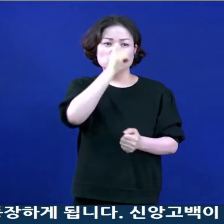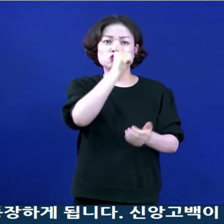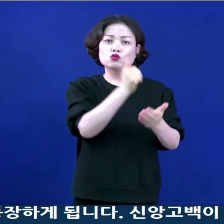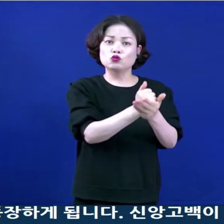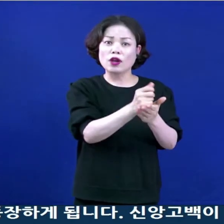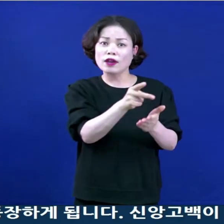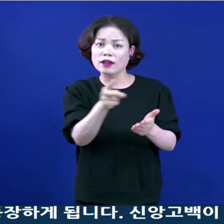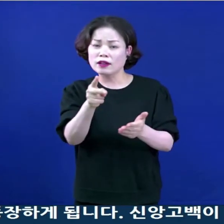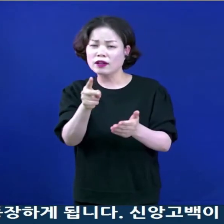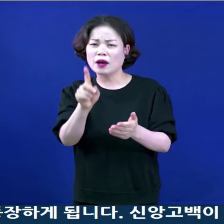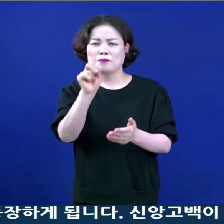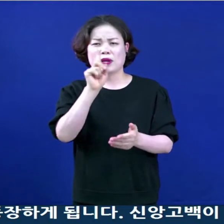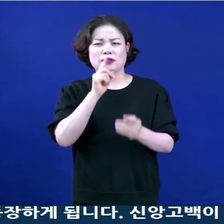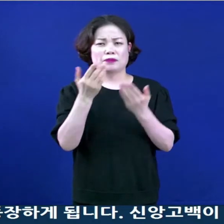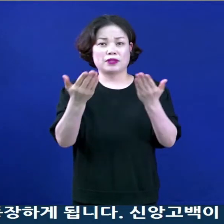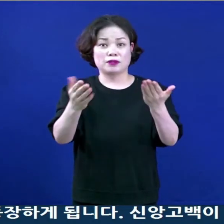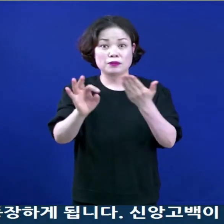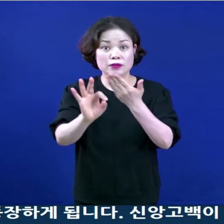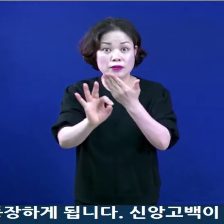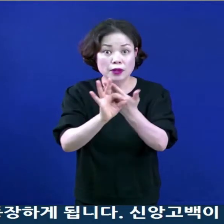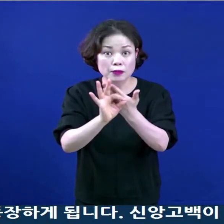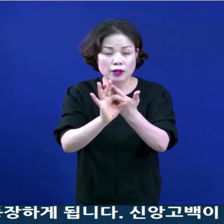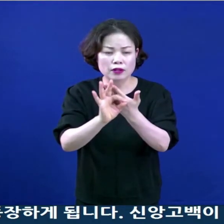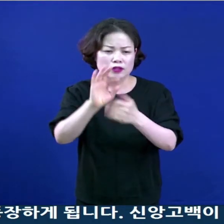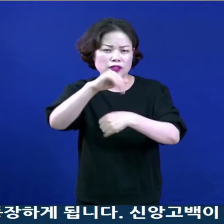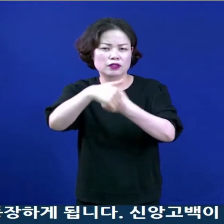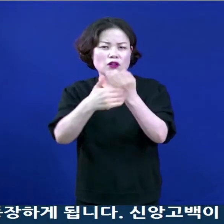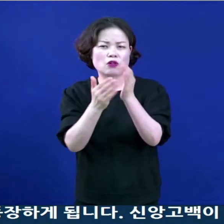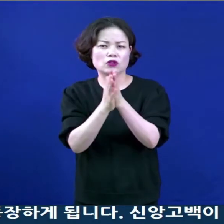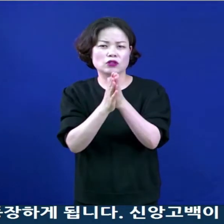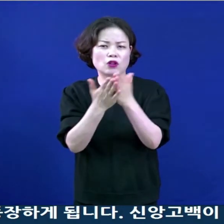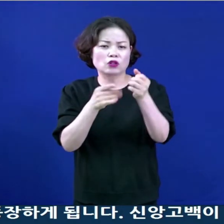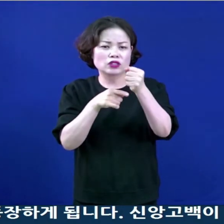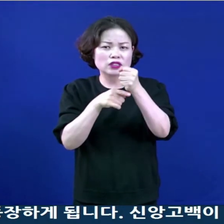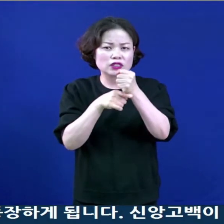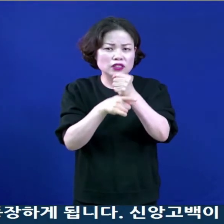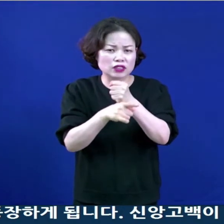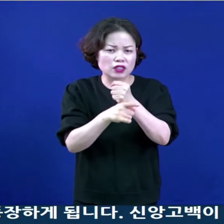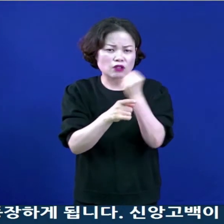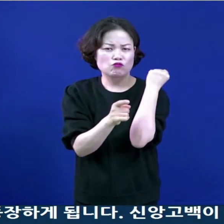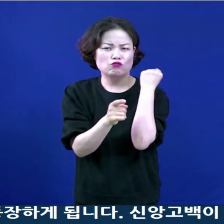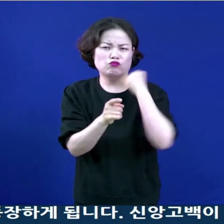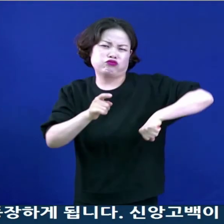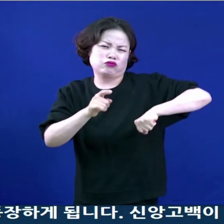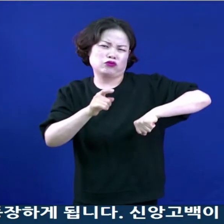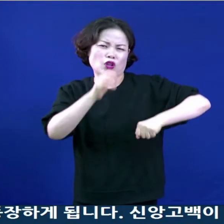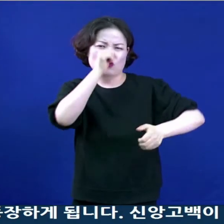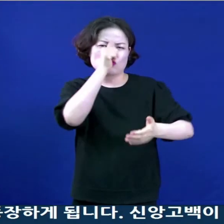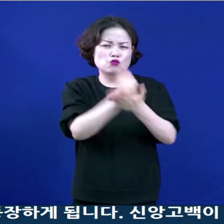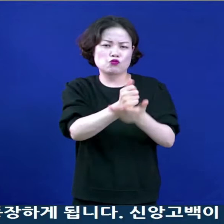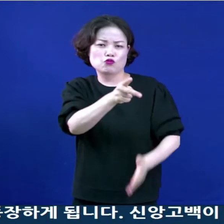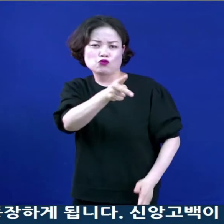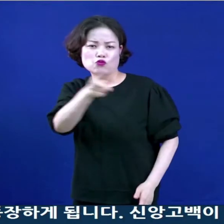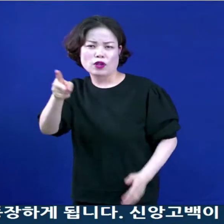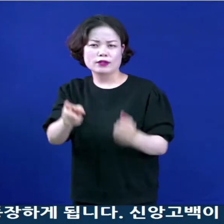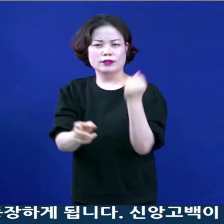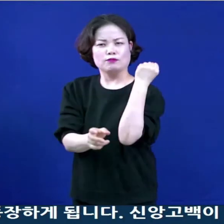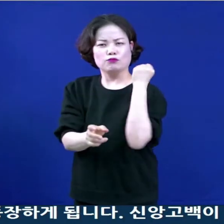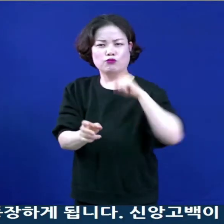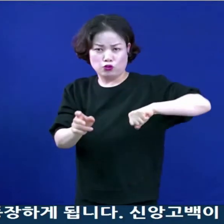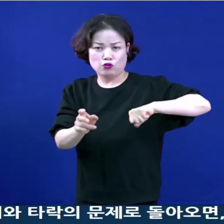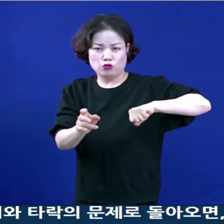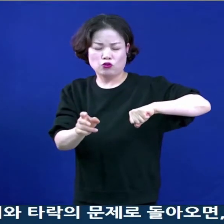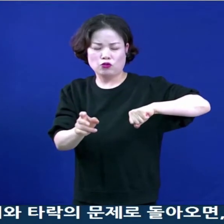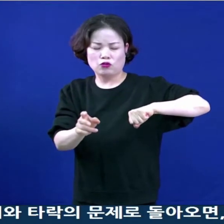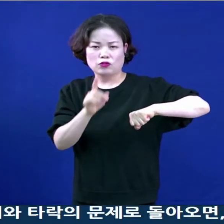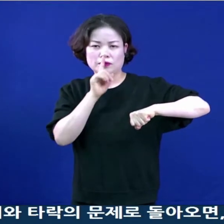죄는 한마디로 말하면 성경적 정의는 불순종입니다. 죄는 불순종, 이렇게 정리하는 게 가장